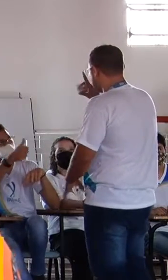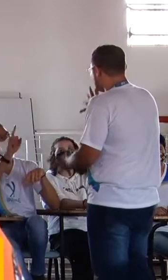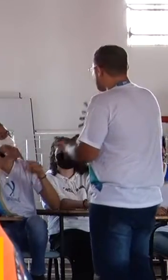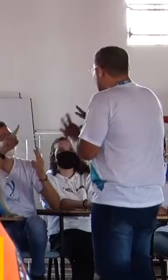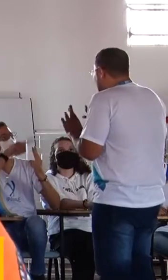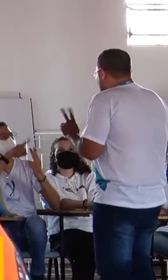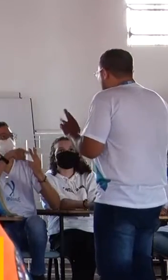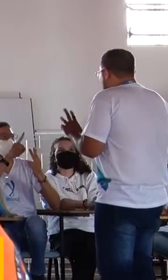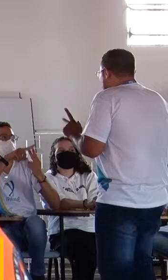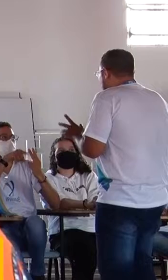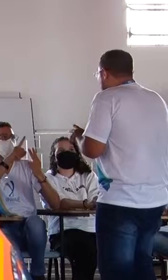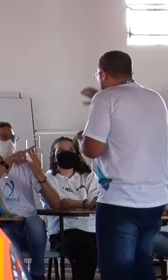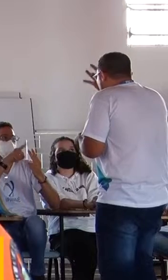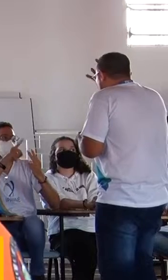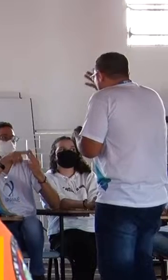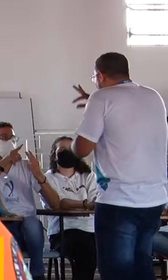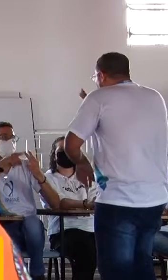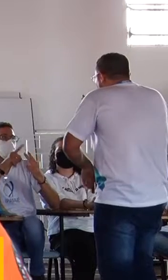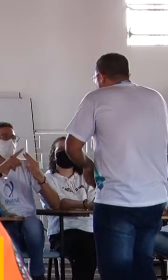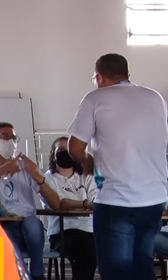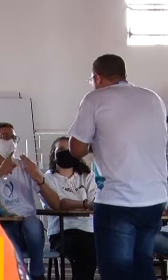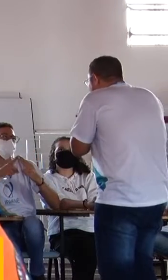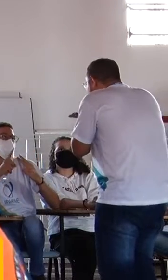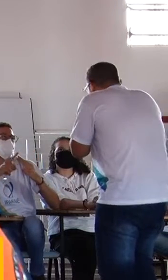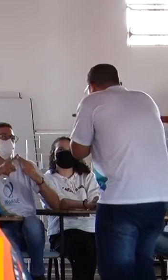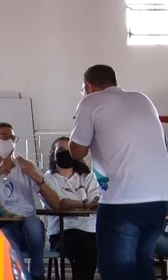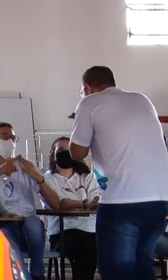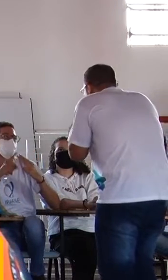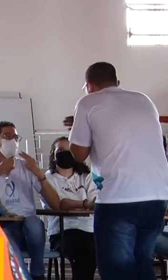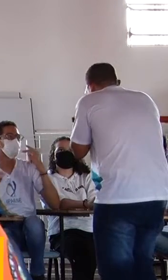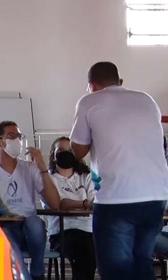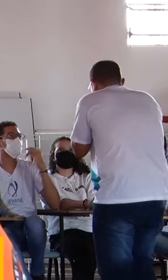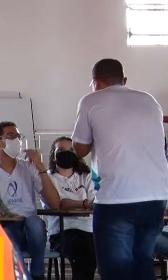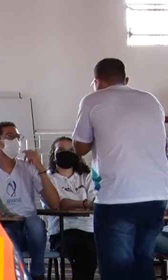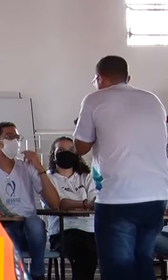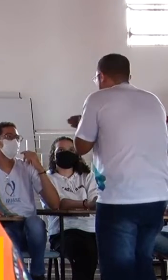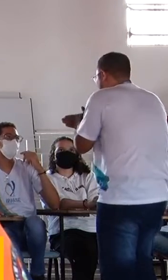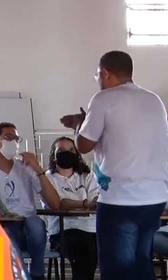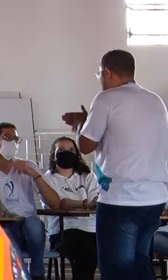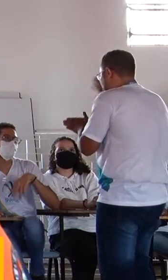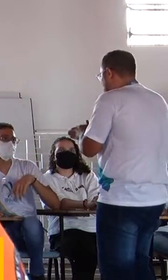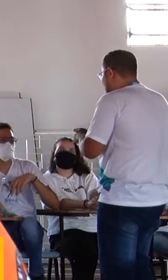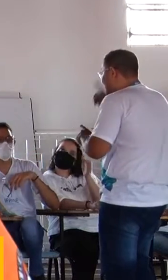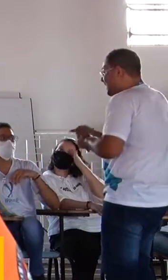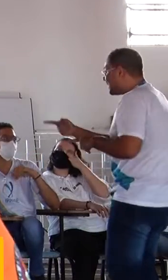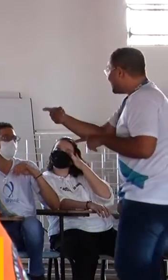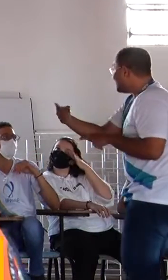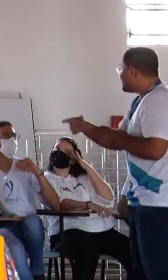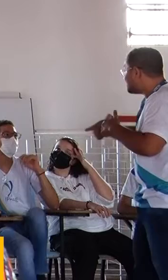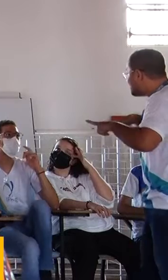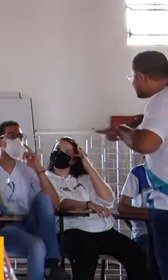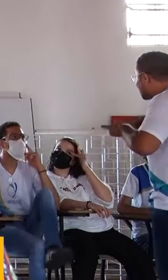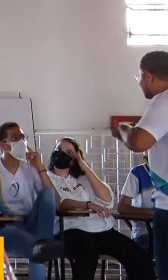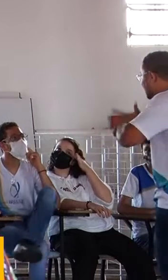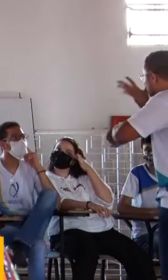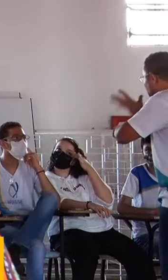em relação a ações de inclusão né isso por exemplo a gente